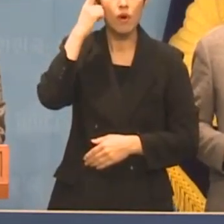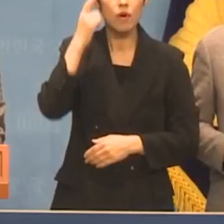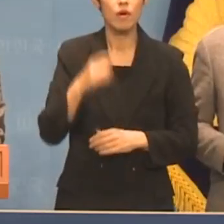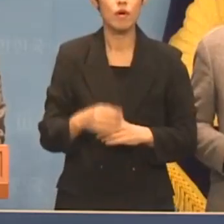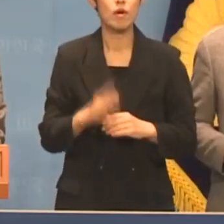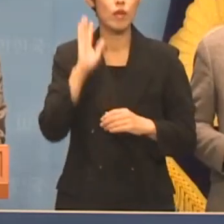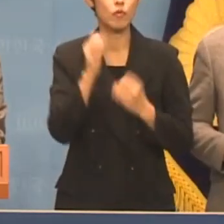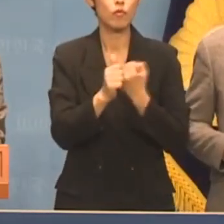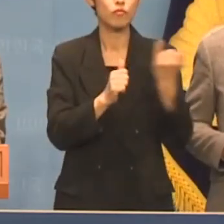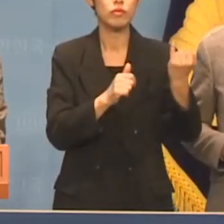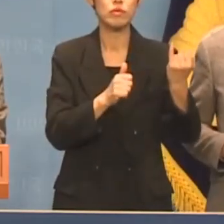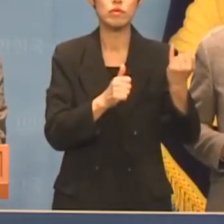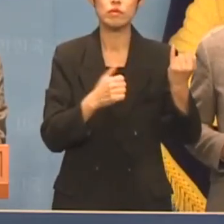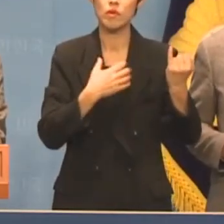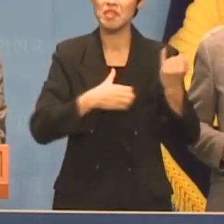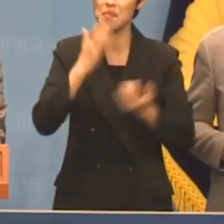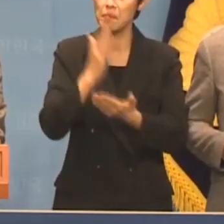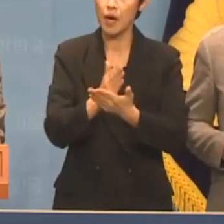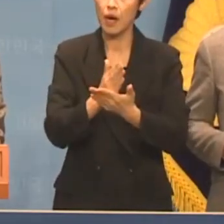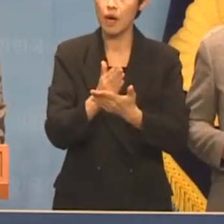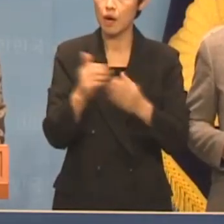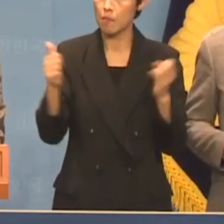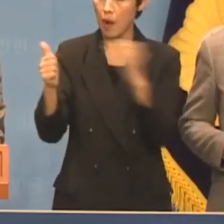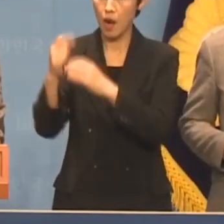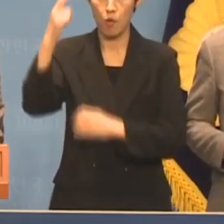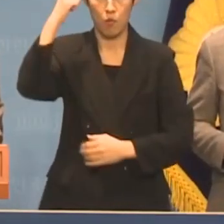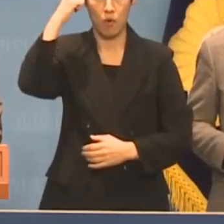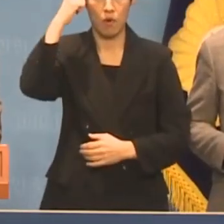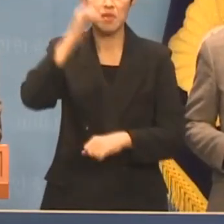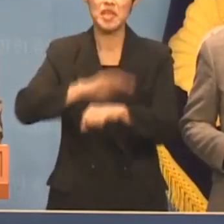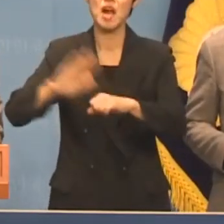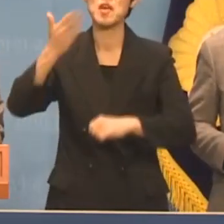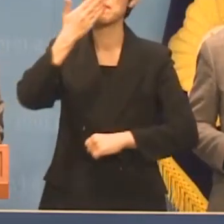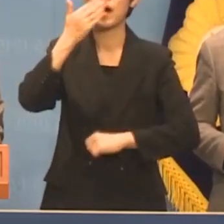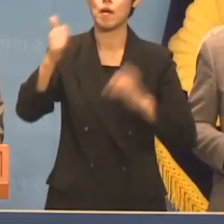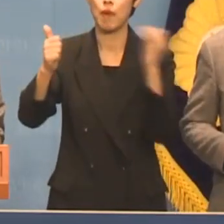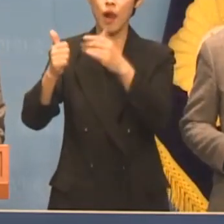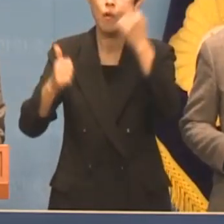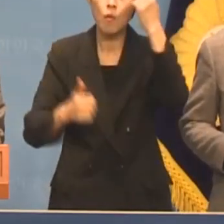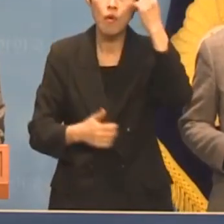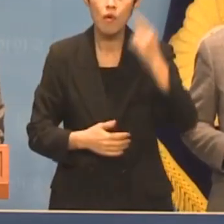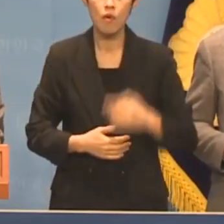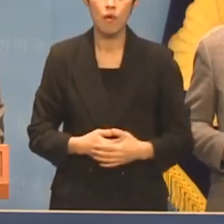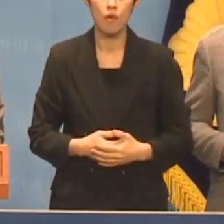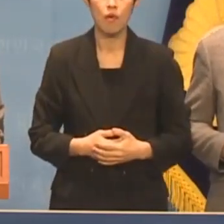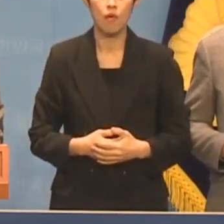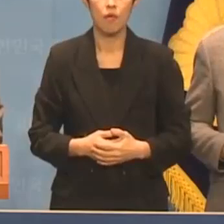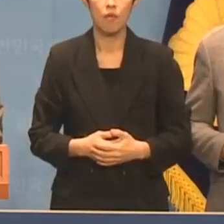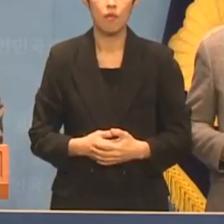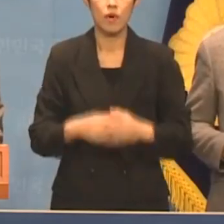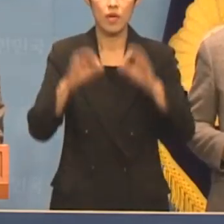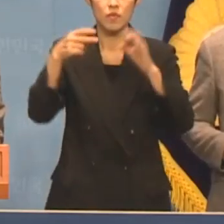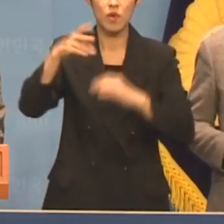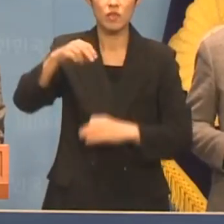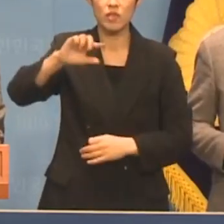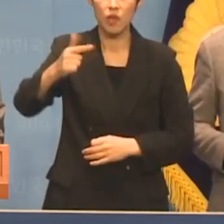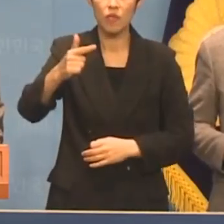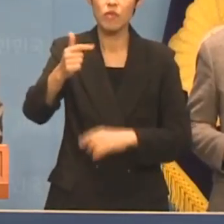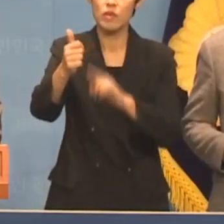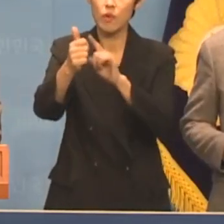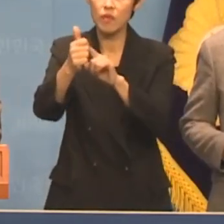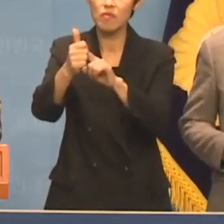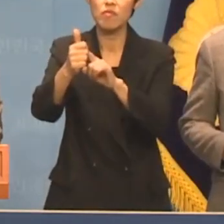민간인인 김건희가 걱정하지 말라고 잘 될 거라고 확답을 합니까? 김영선 전 의원에게